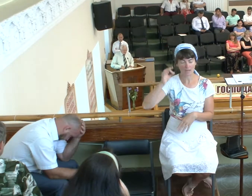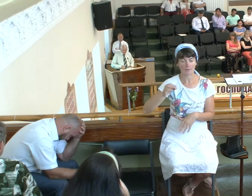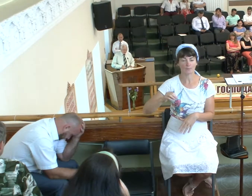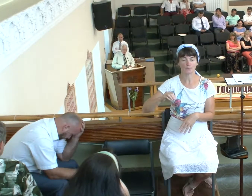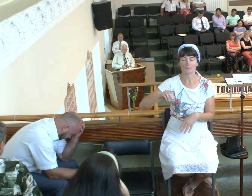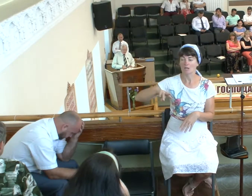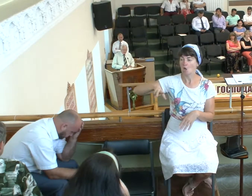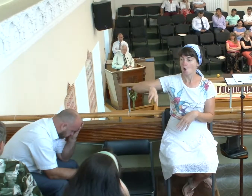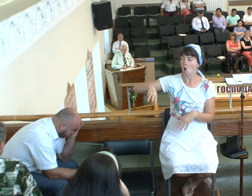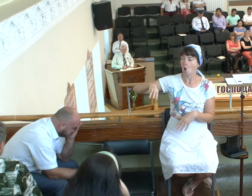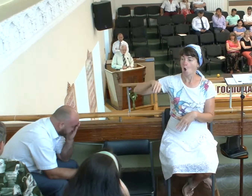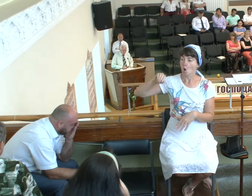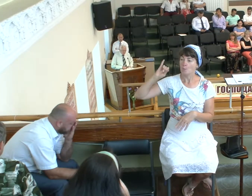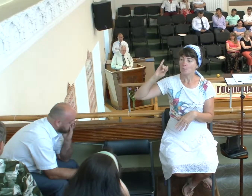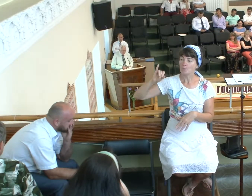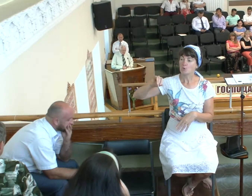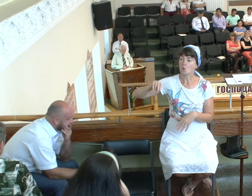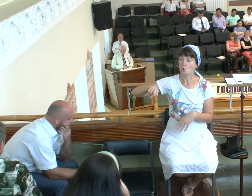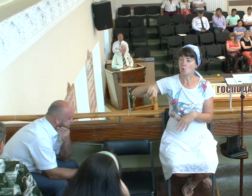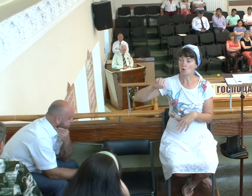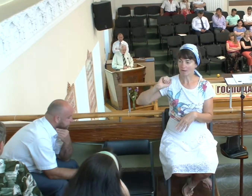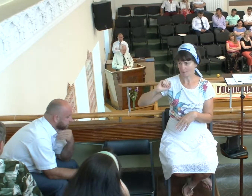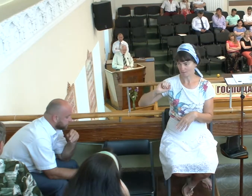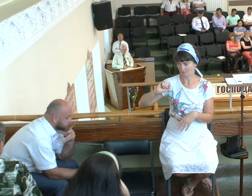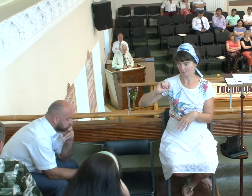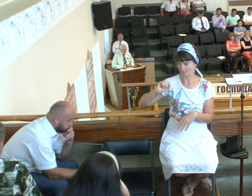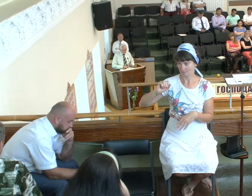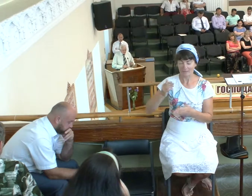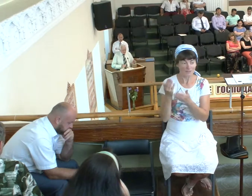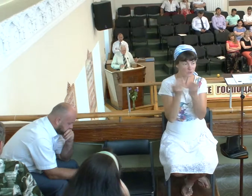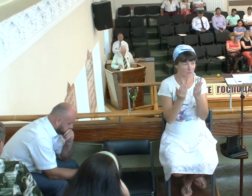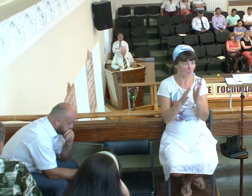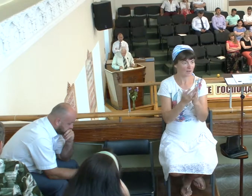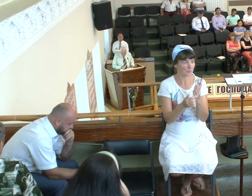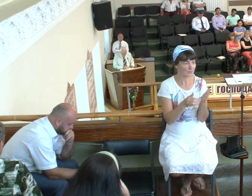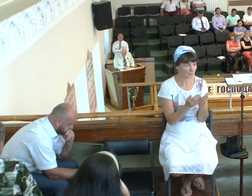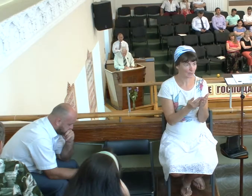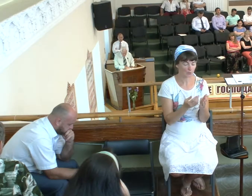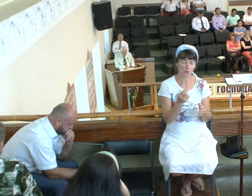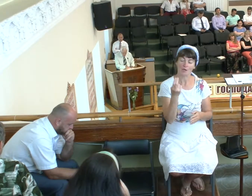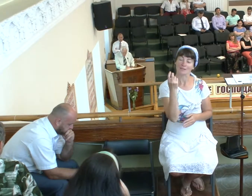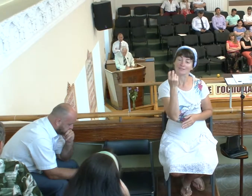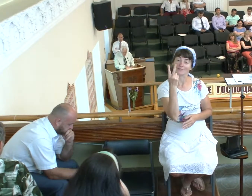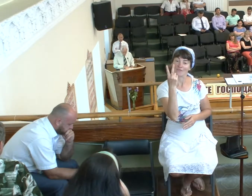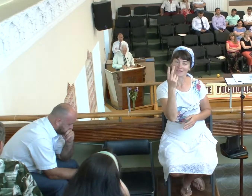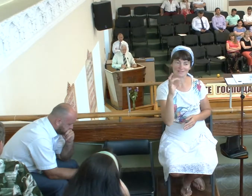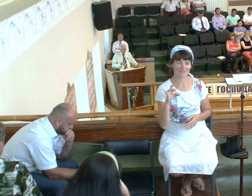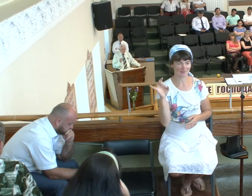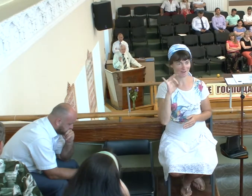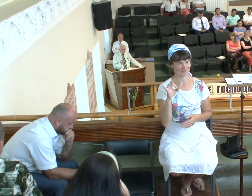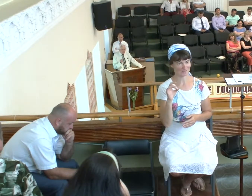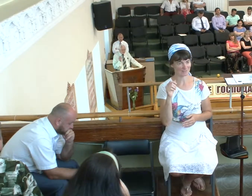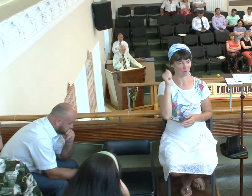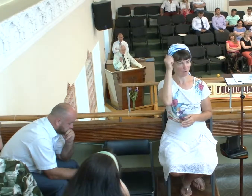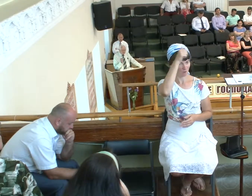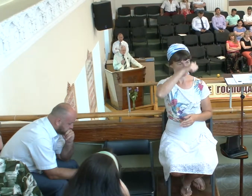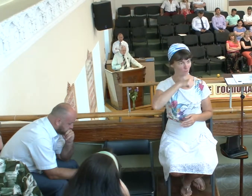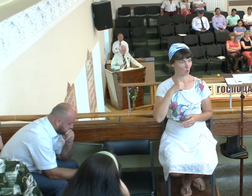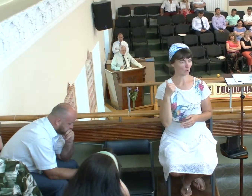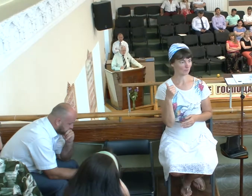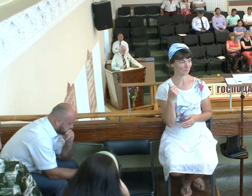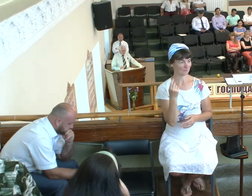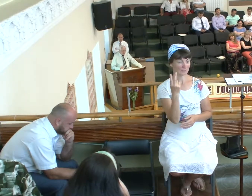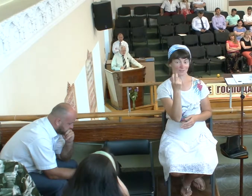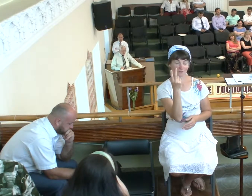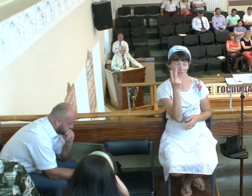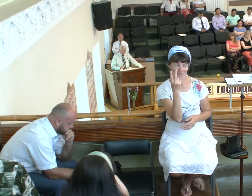он читал Библию более 200 раз за жизнь прочитал. Не меньше 4 раз в год прочитывал. И он постоянно искал